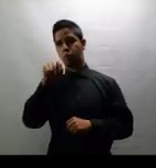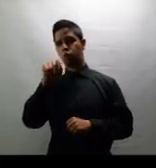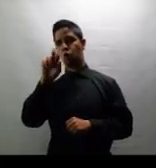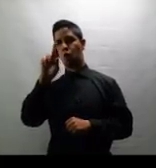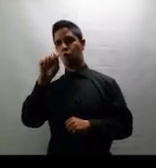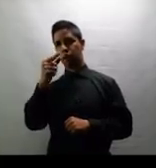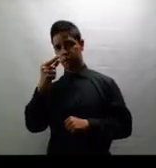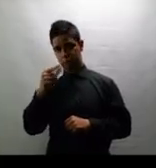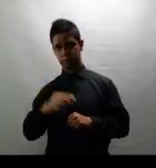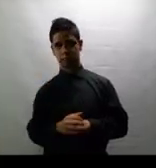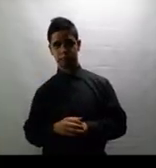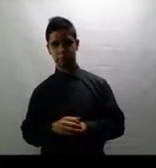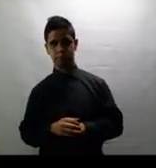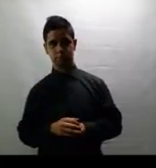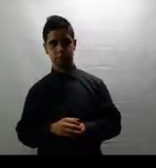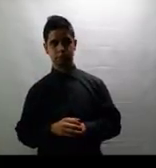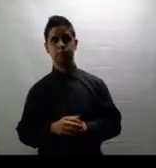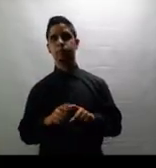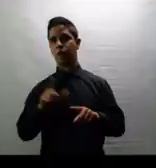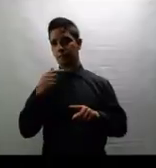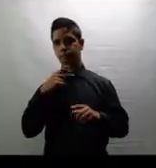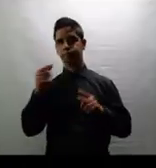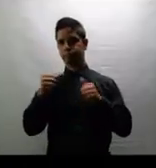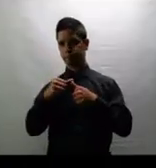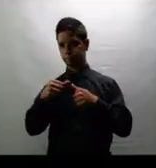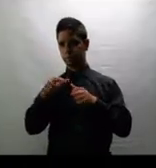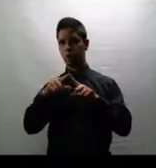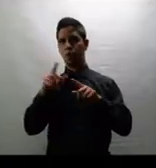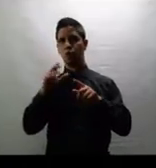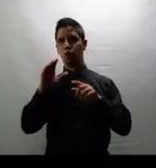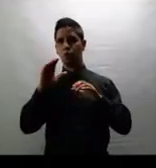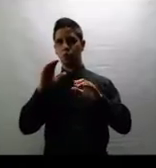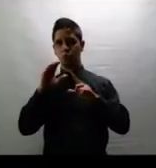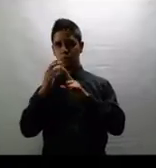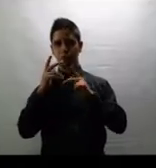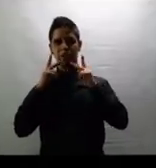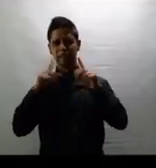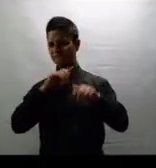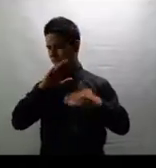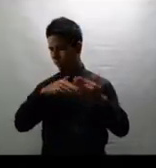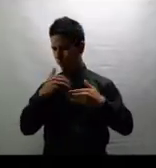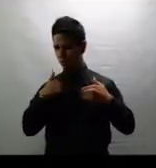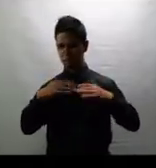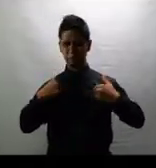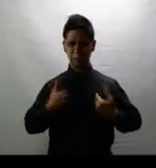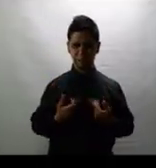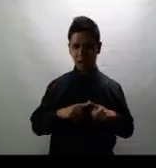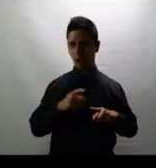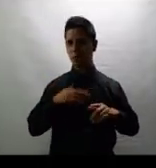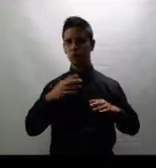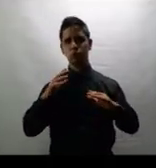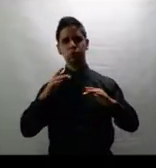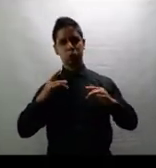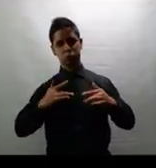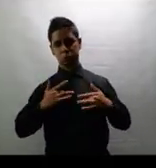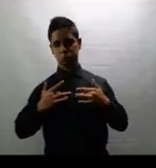de la fundación nacional para la cultura popular estamos todos como medio apagado y